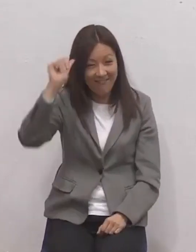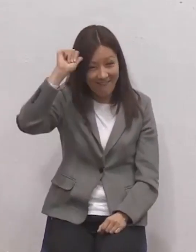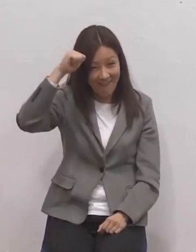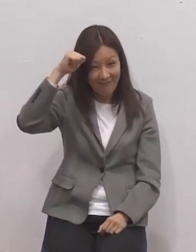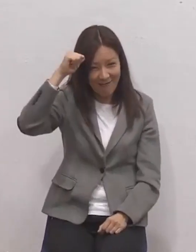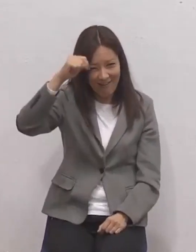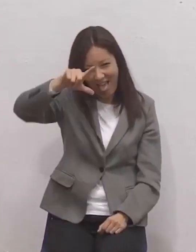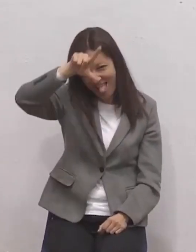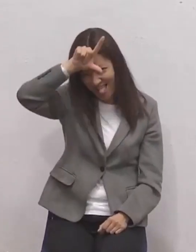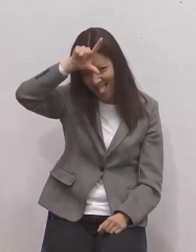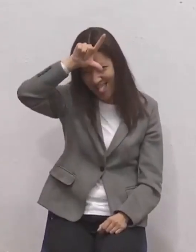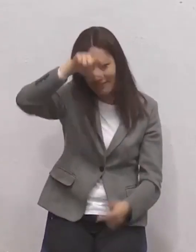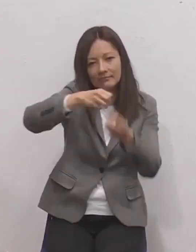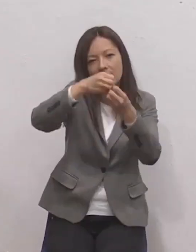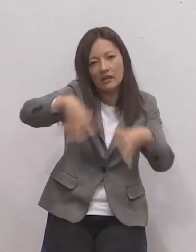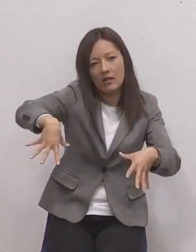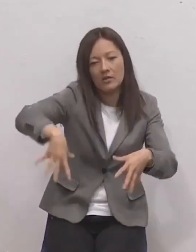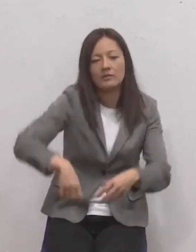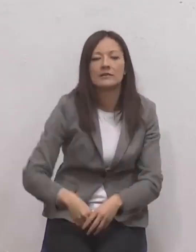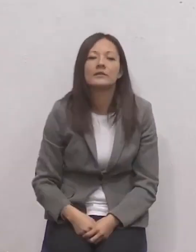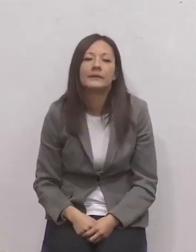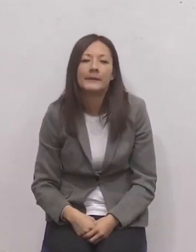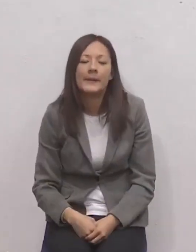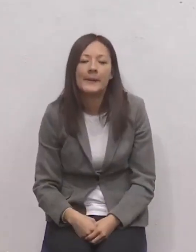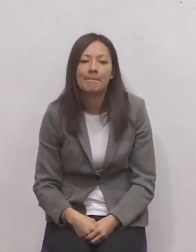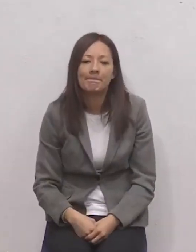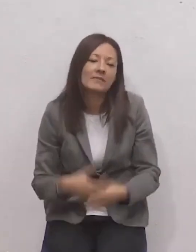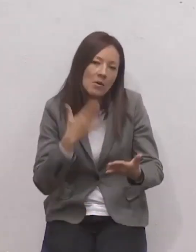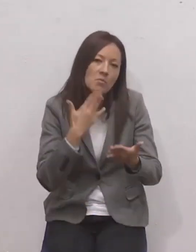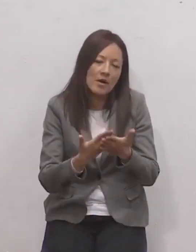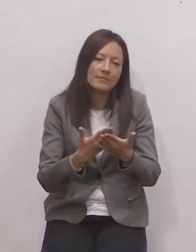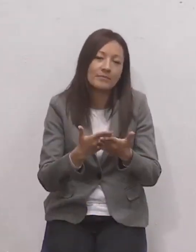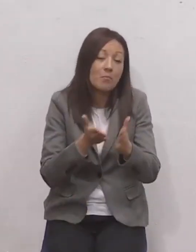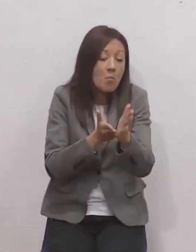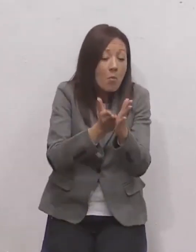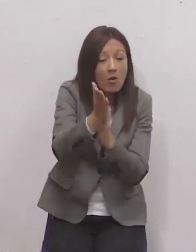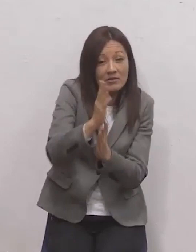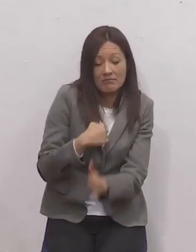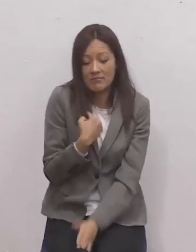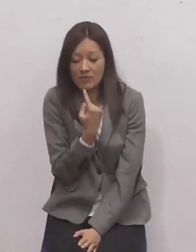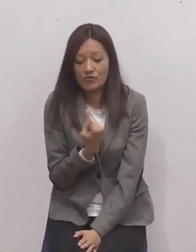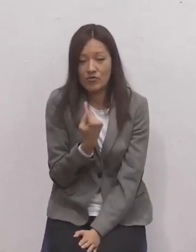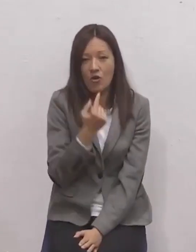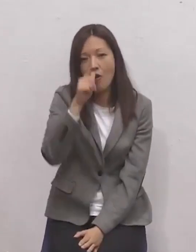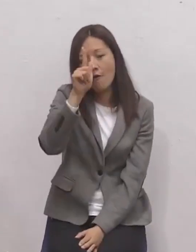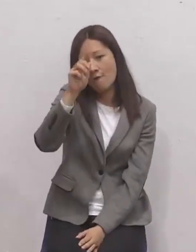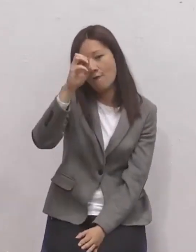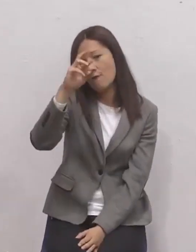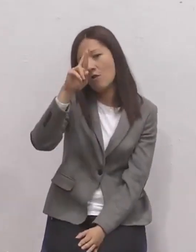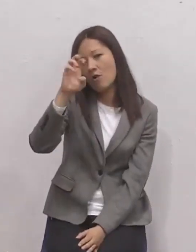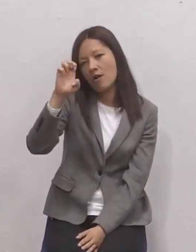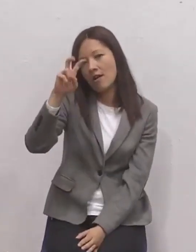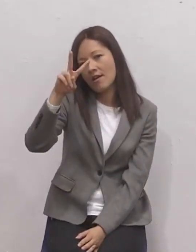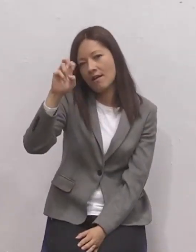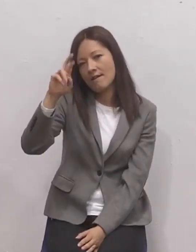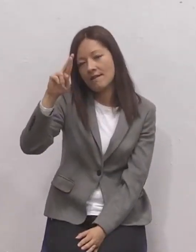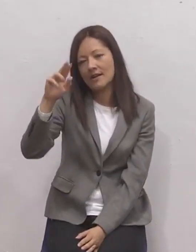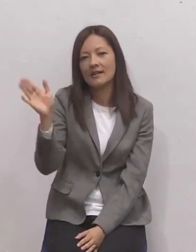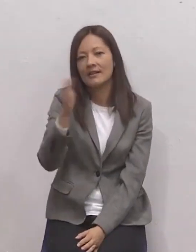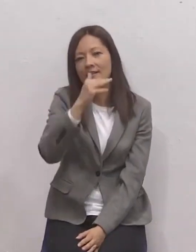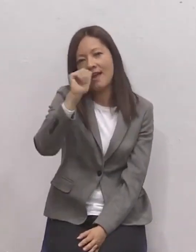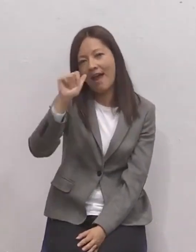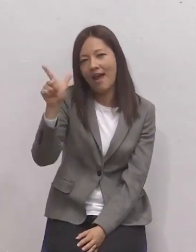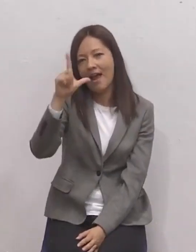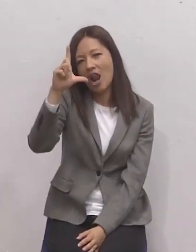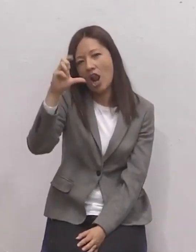recordamos, perdedor, perdedor. Bueno, forever alone, es que está solo. No, no puede ser forever